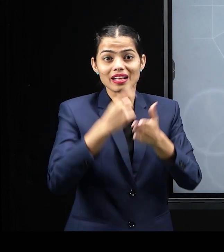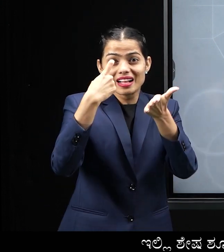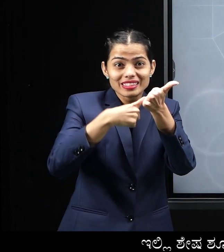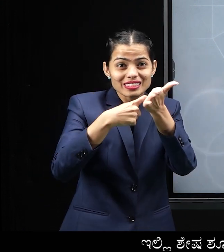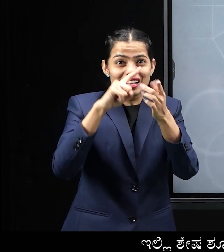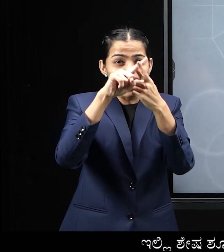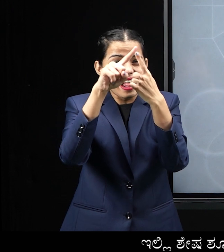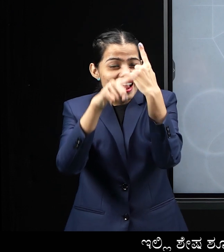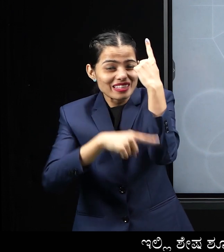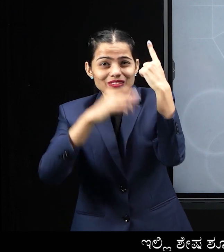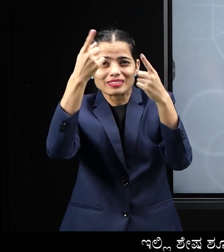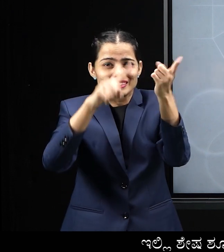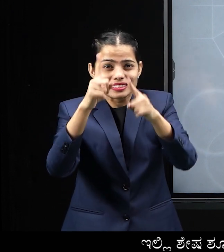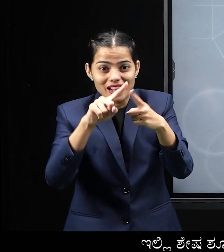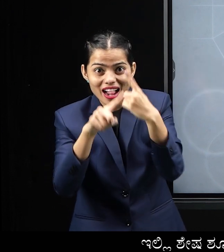ಇಲ್ಲಿ ಶೇಷ ಶೂನ್ಯವಾಗಿರುತ್ತದೆ.